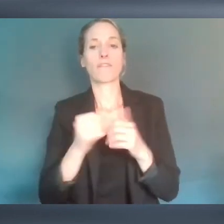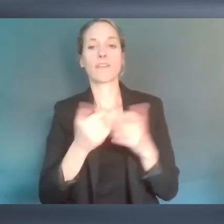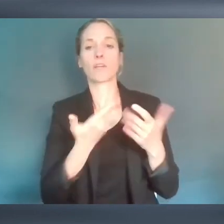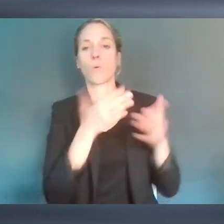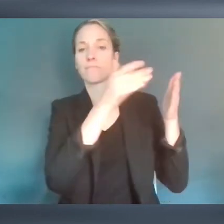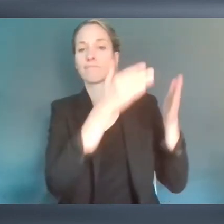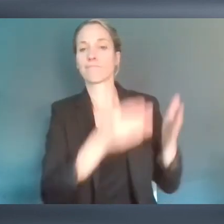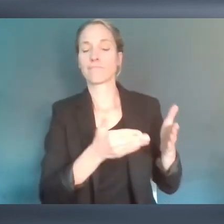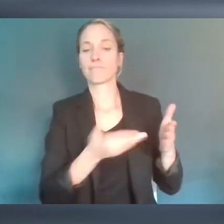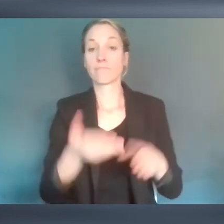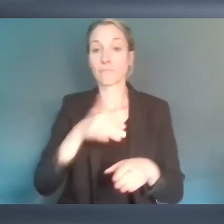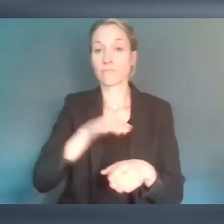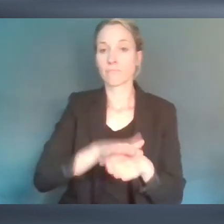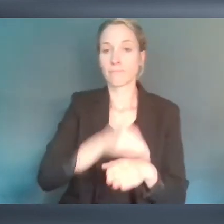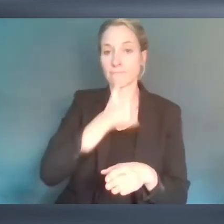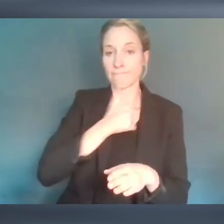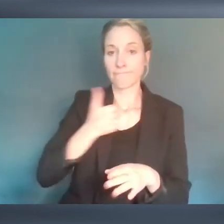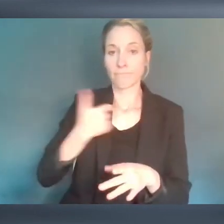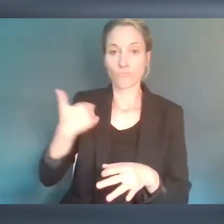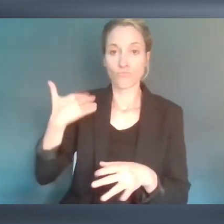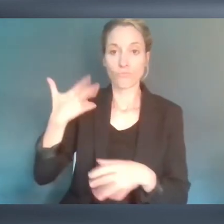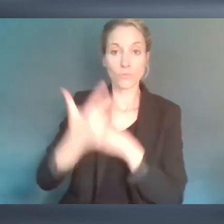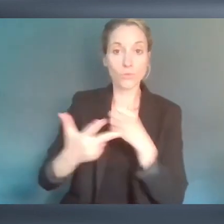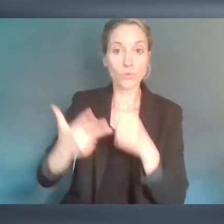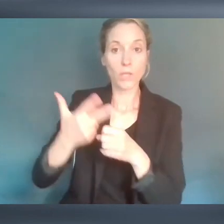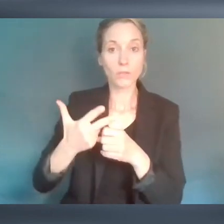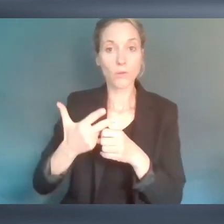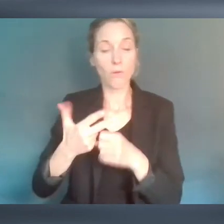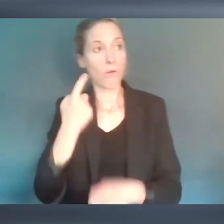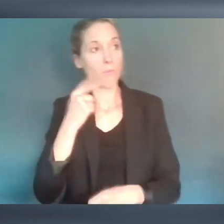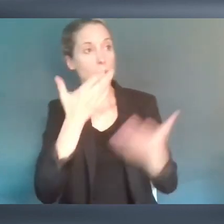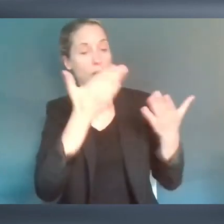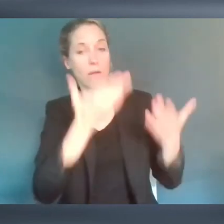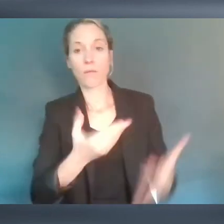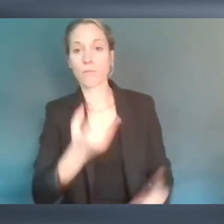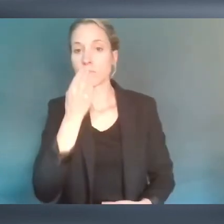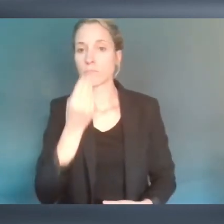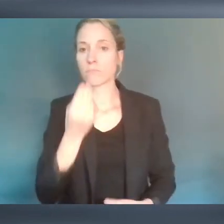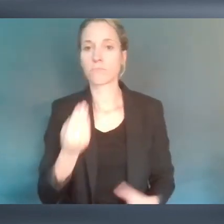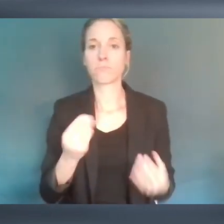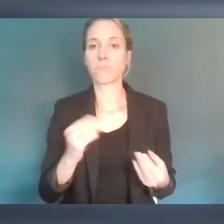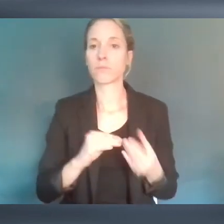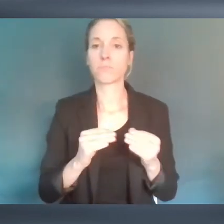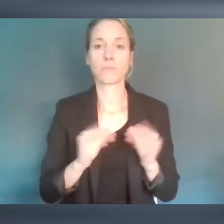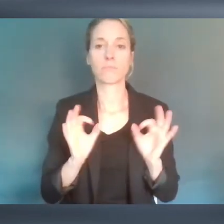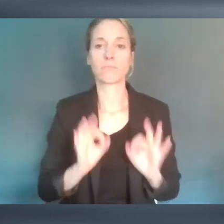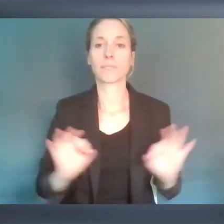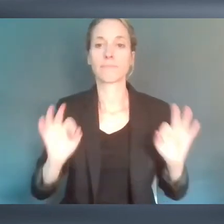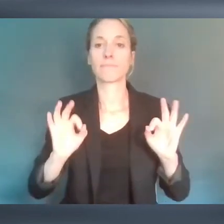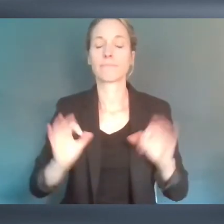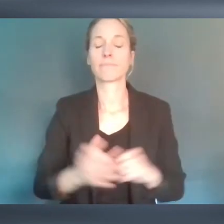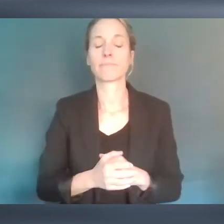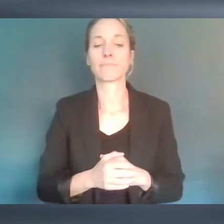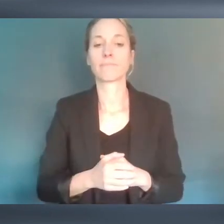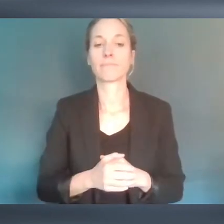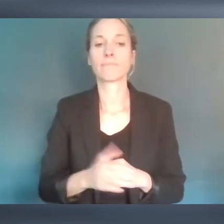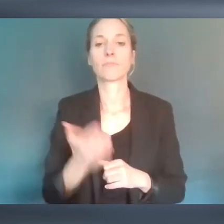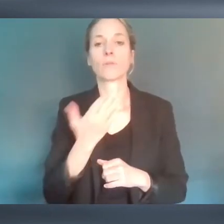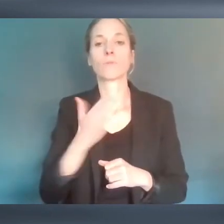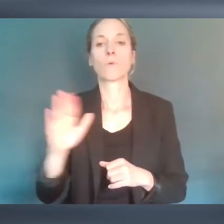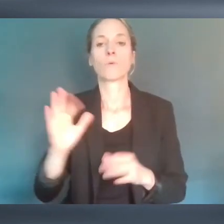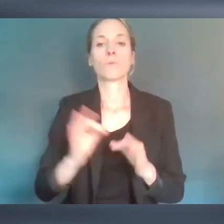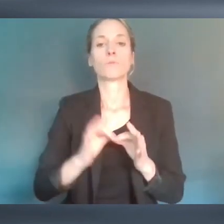que finalement, ça ne posait pas plus de problèmes que cela. Une autre manière d'y répondre, finalement,